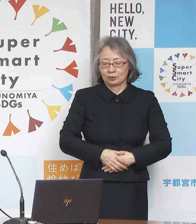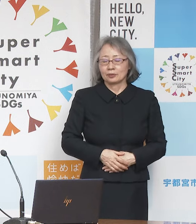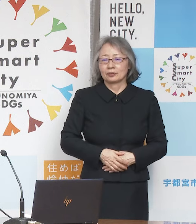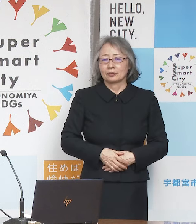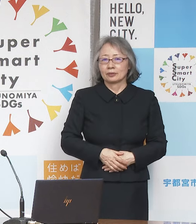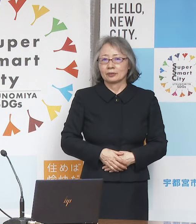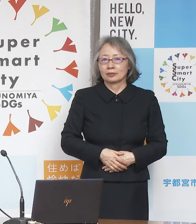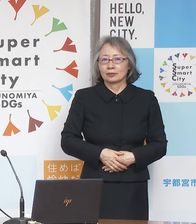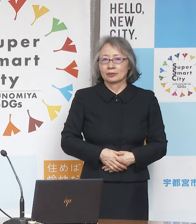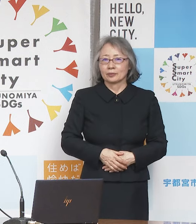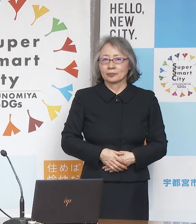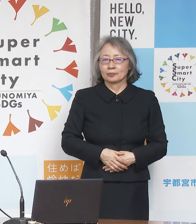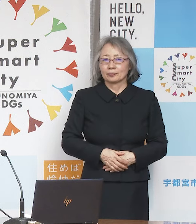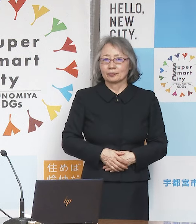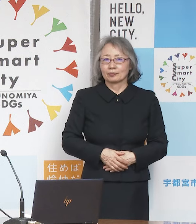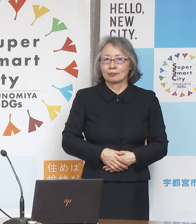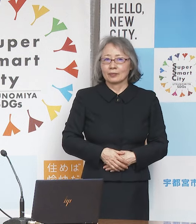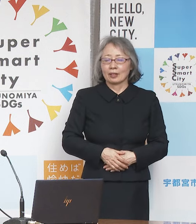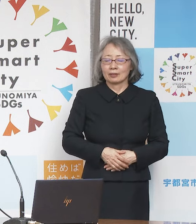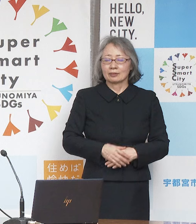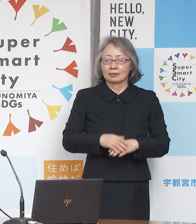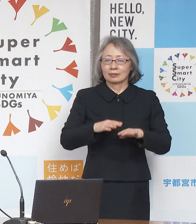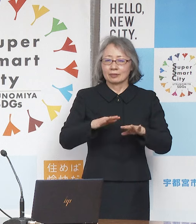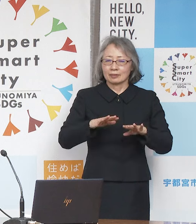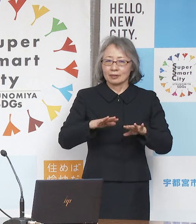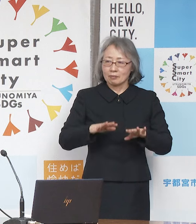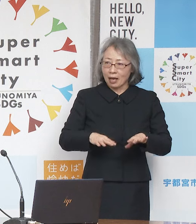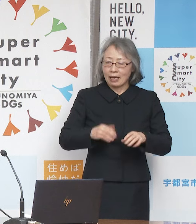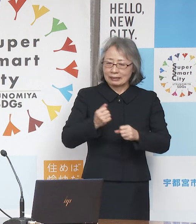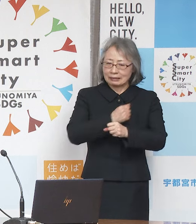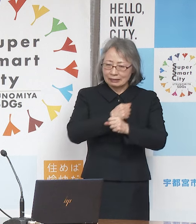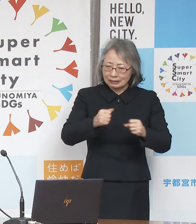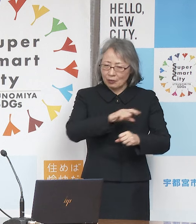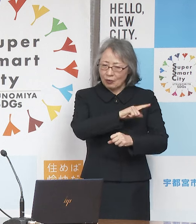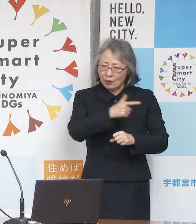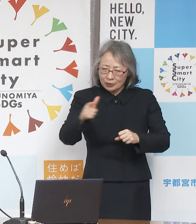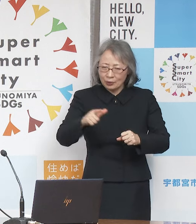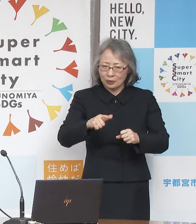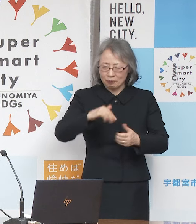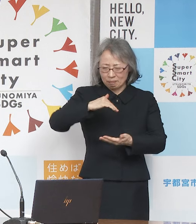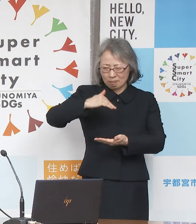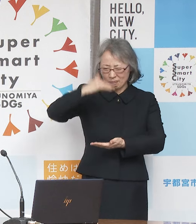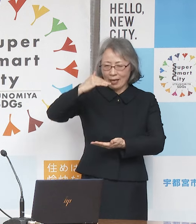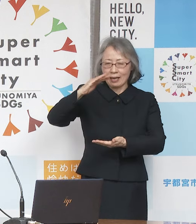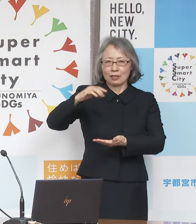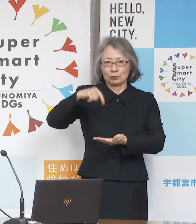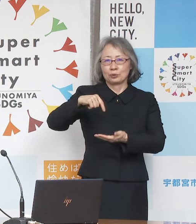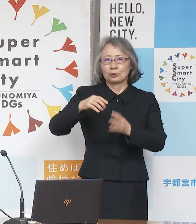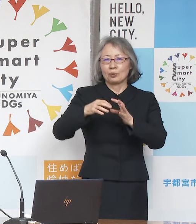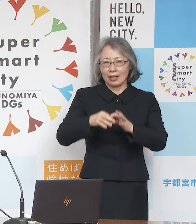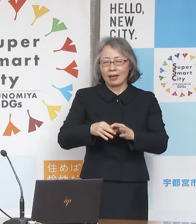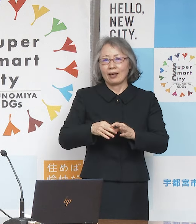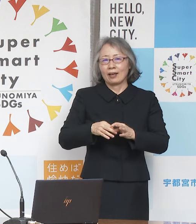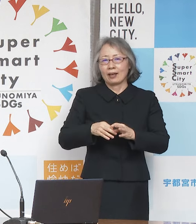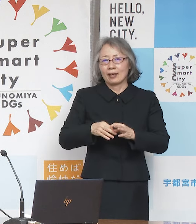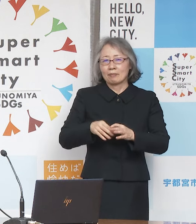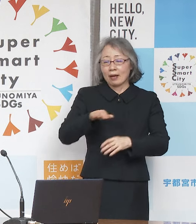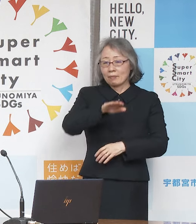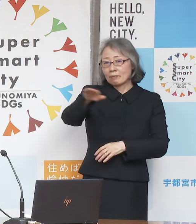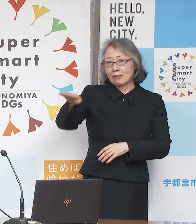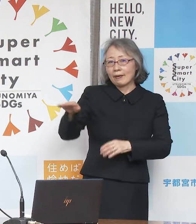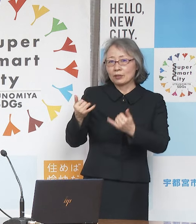がままだまだあの気が抜けない事業が目しでありますのでえただしえ周りの